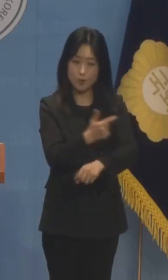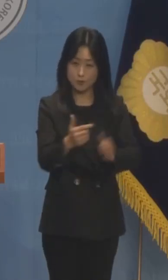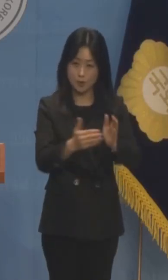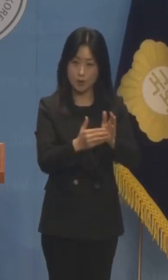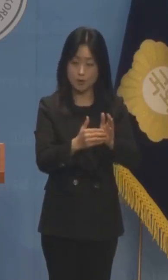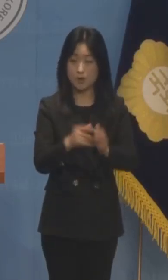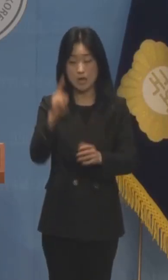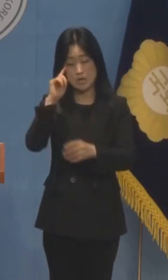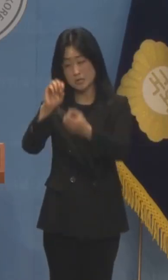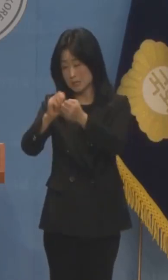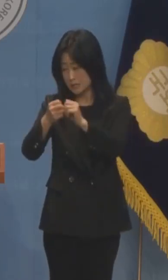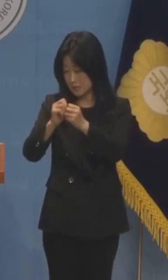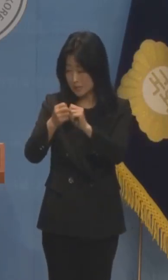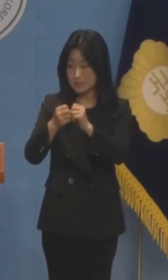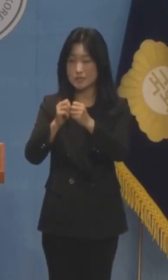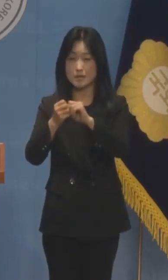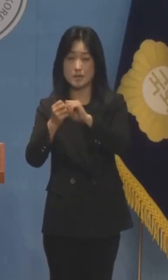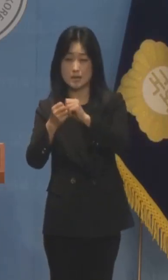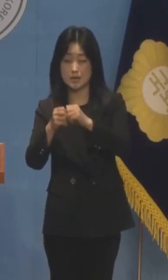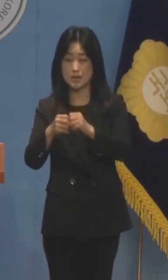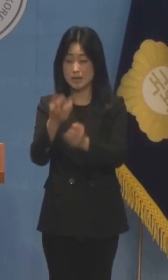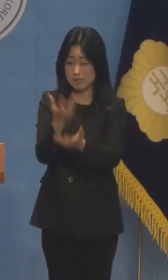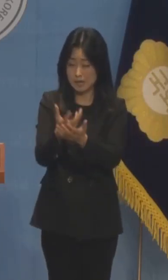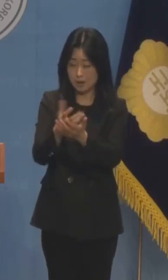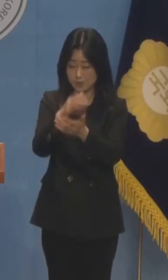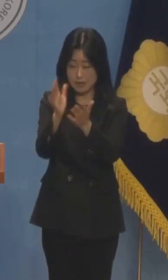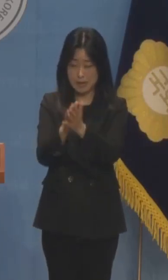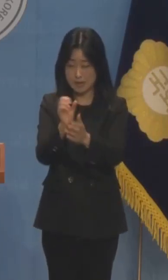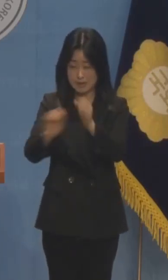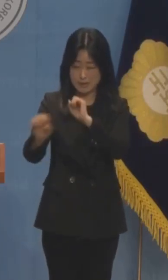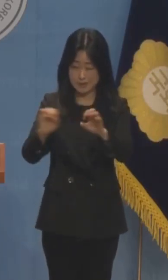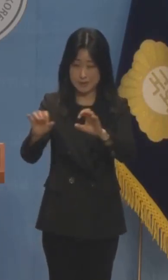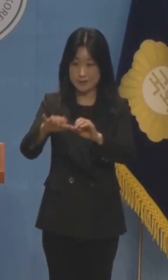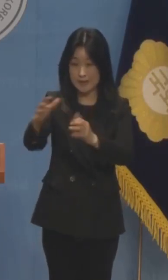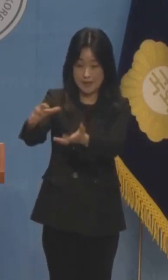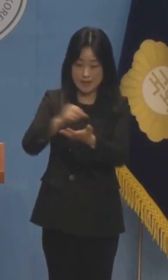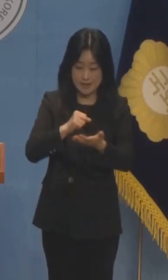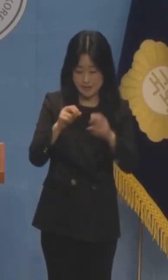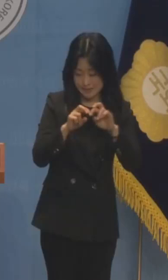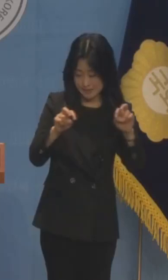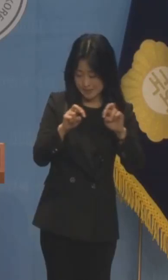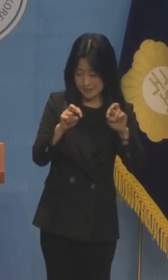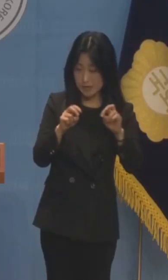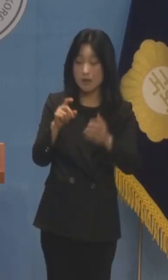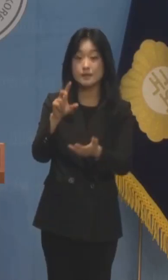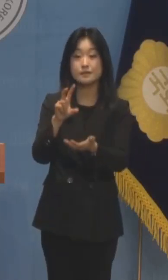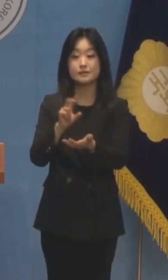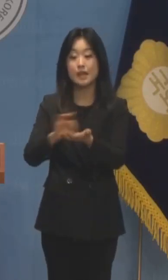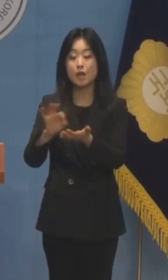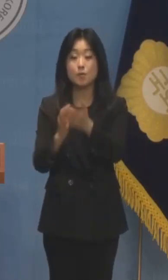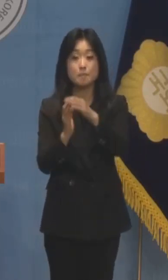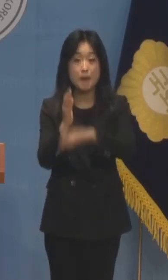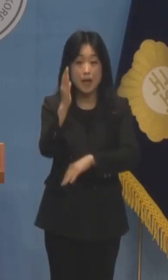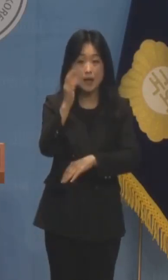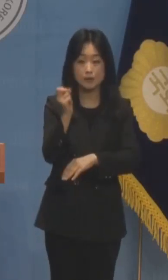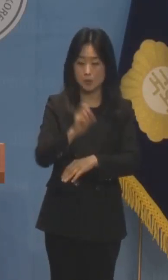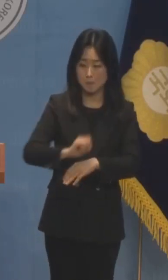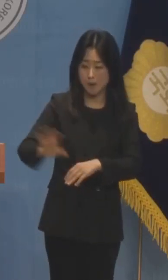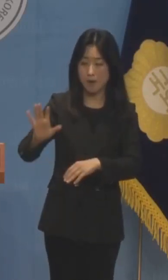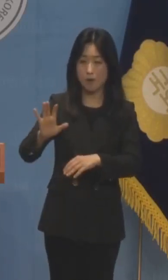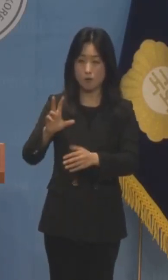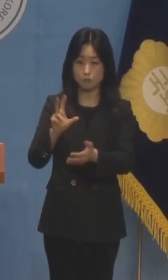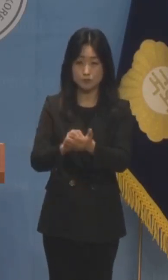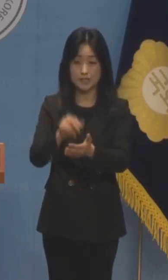온갖 꼼수로 감추고 지운 집행자료를 끈질기게 분석해서 오남용 사례와 자료 폐기 정황을